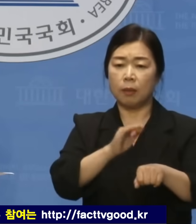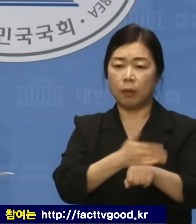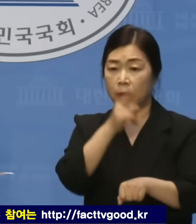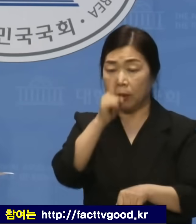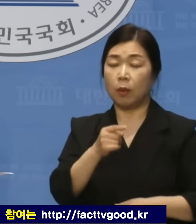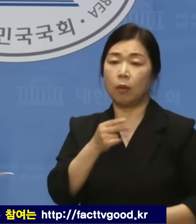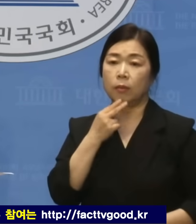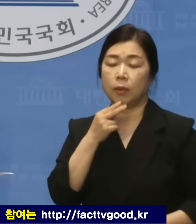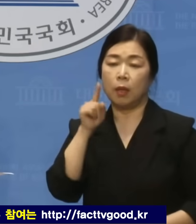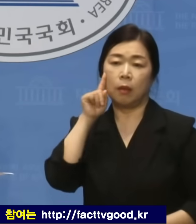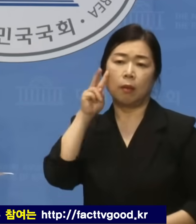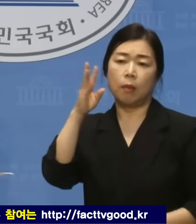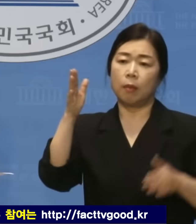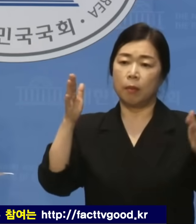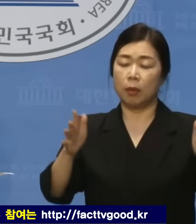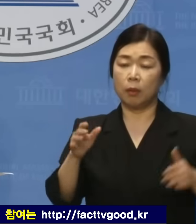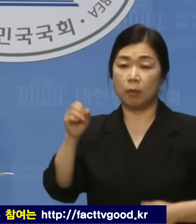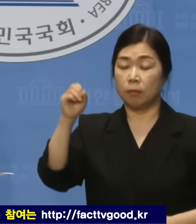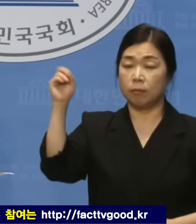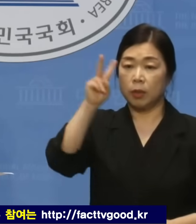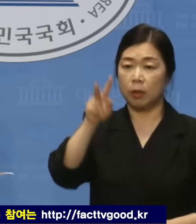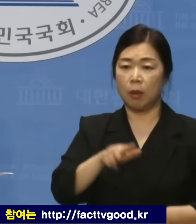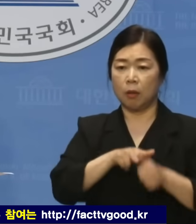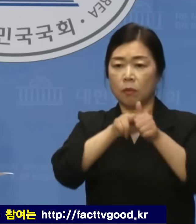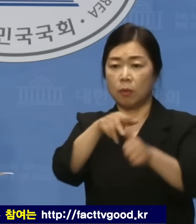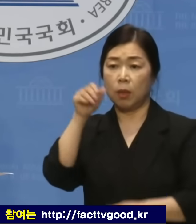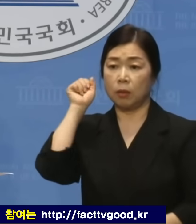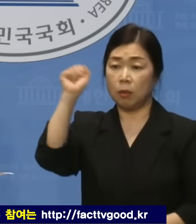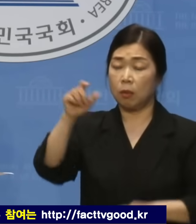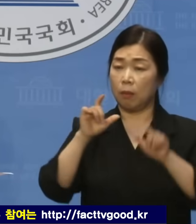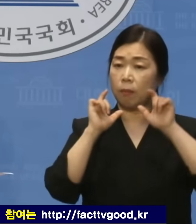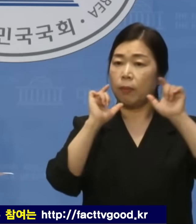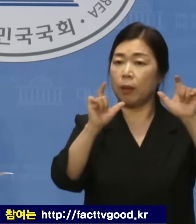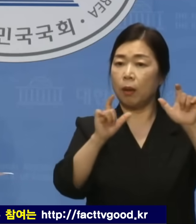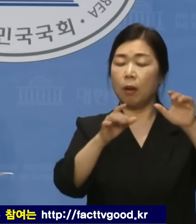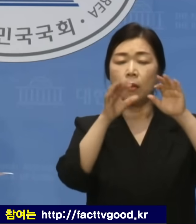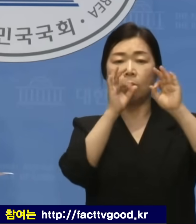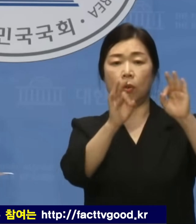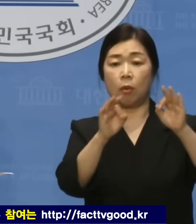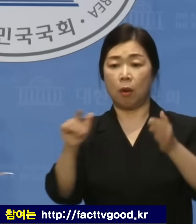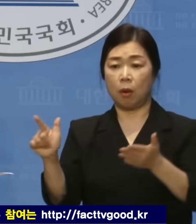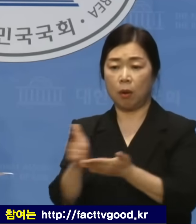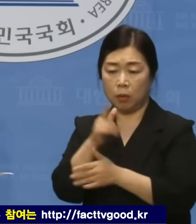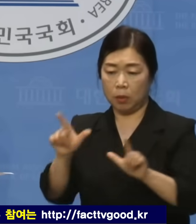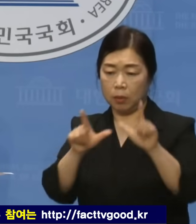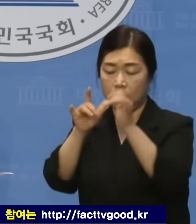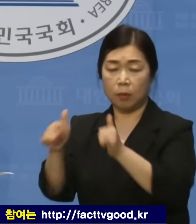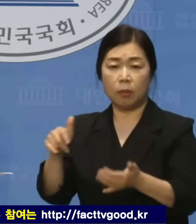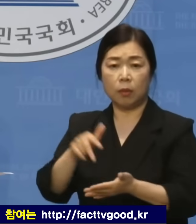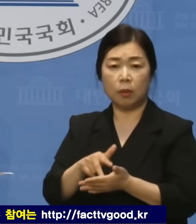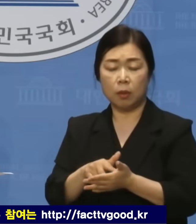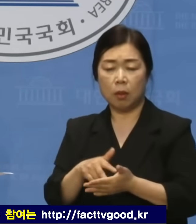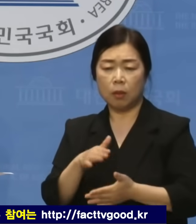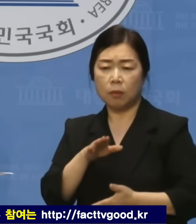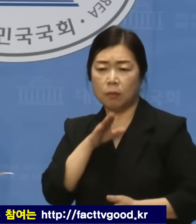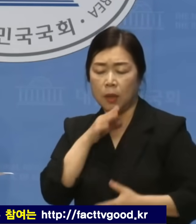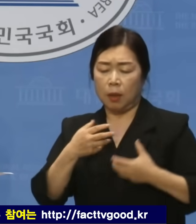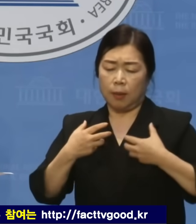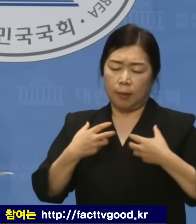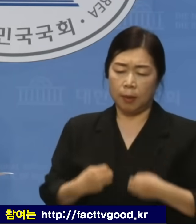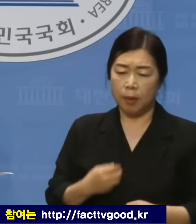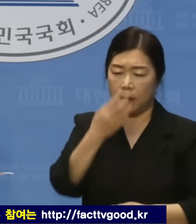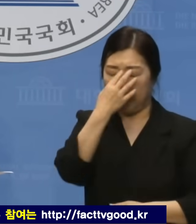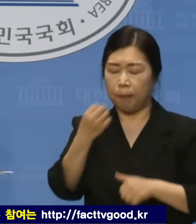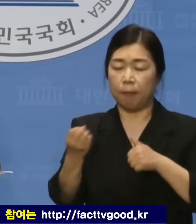없이 나흘 만에 출마 선언을 하는 것을 보면서 강서구민의 한 사람으로서 모욕감과